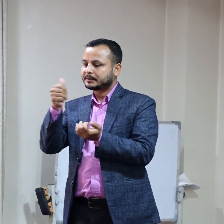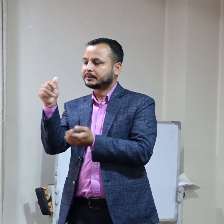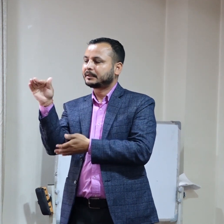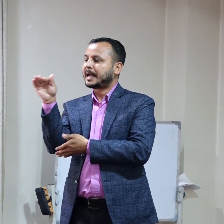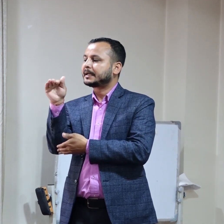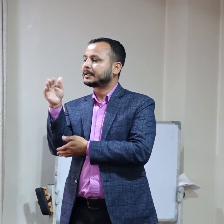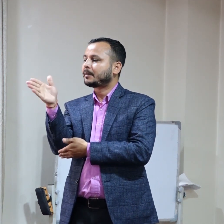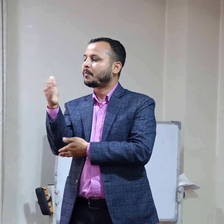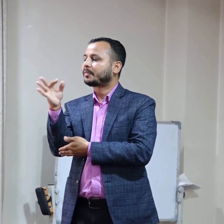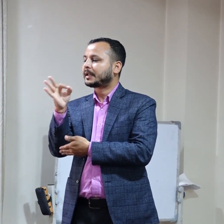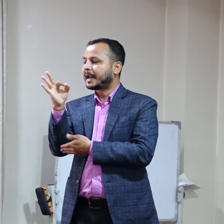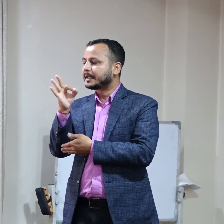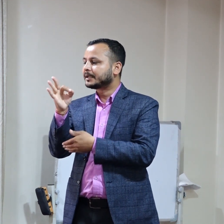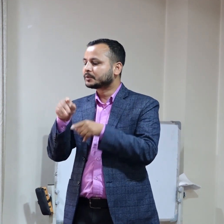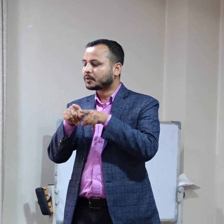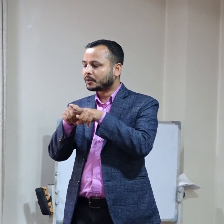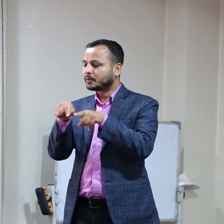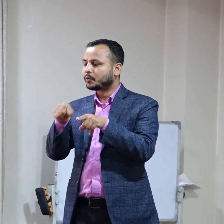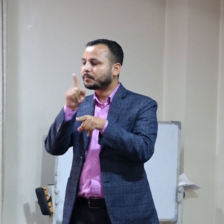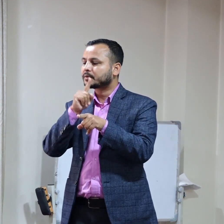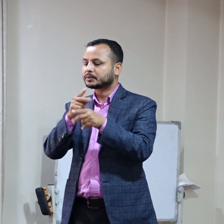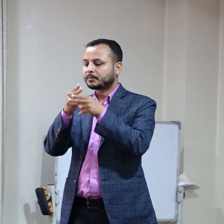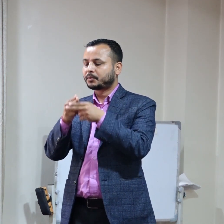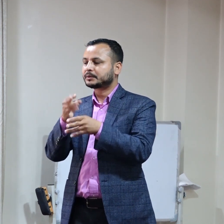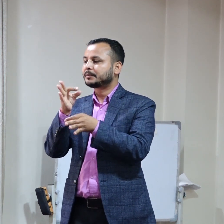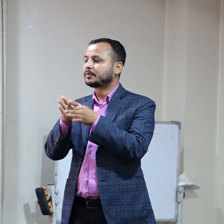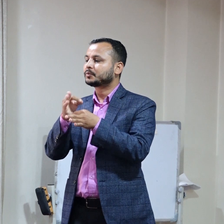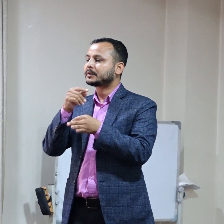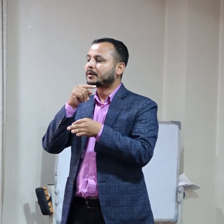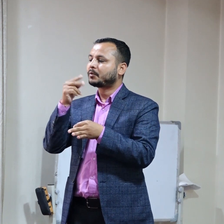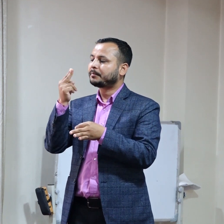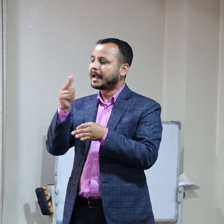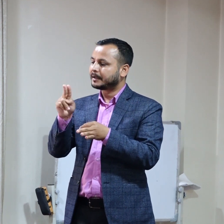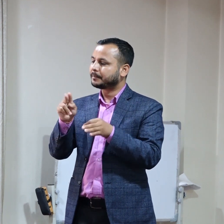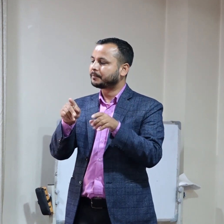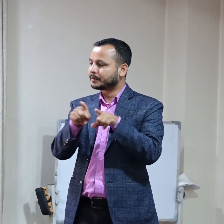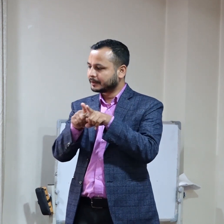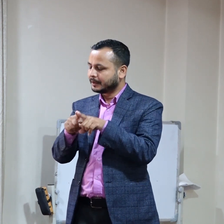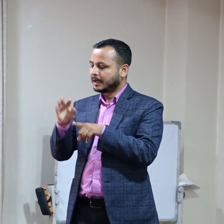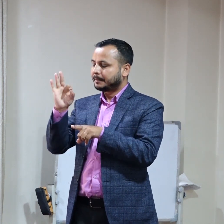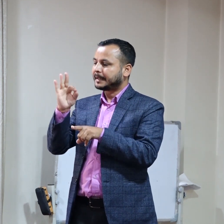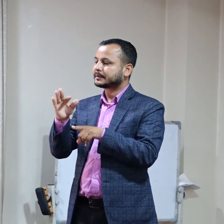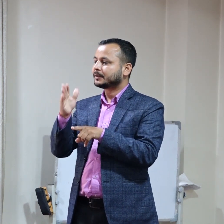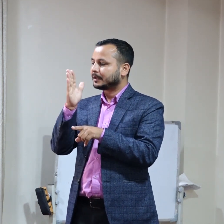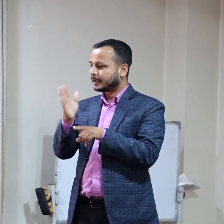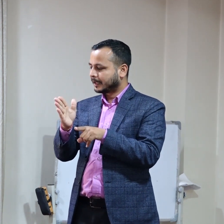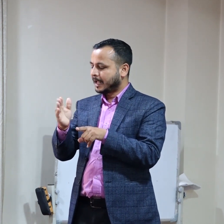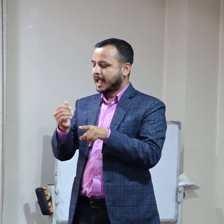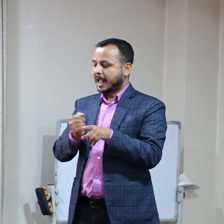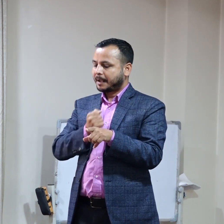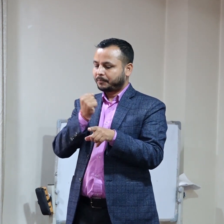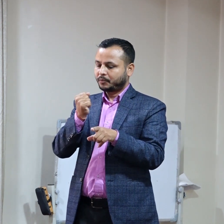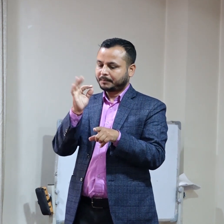महिला बालबालिका तथा ज्येष्ठ नागरिक मन्त्रालयसँग चाहिँ यो वर्ष बजेट व्यवस्थापन नभए तापनि